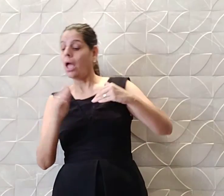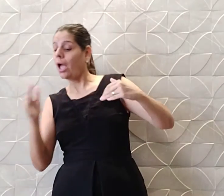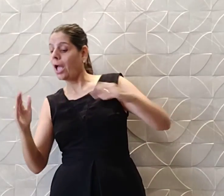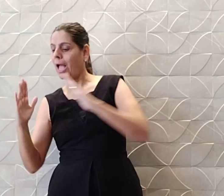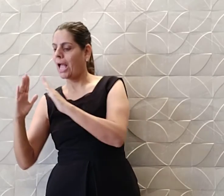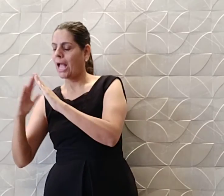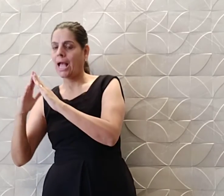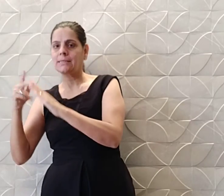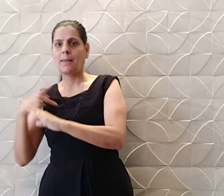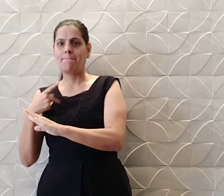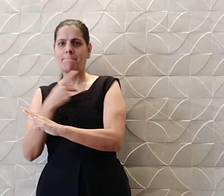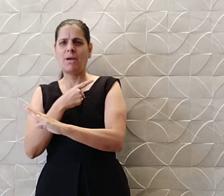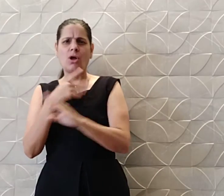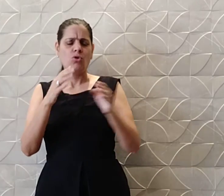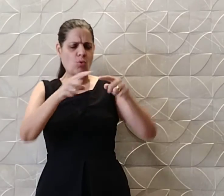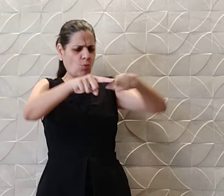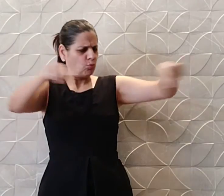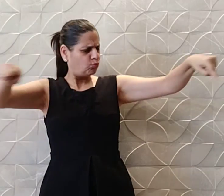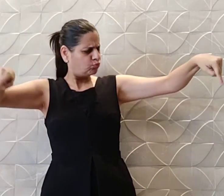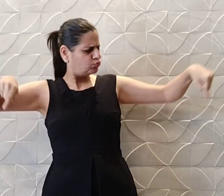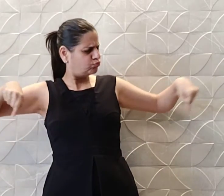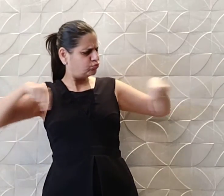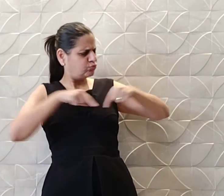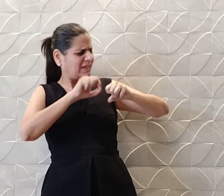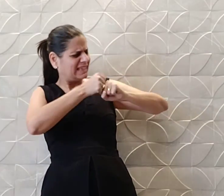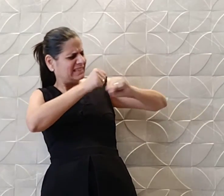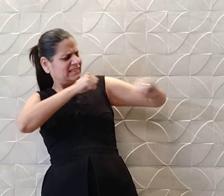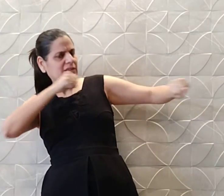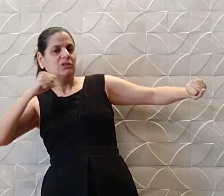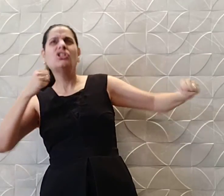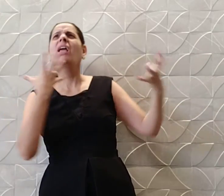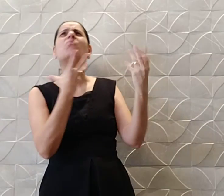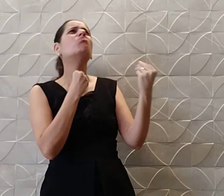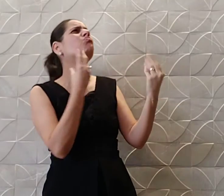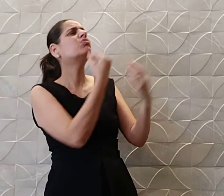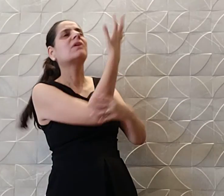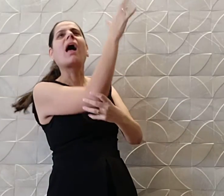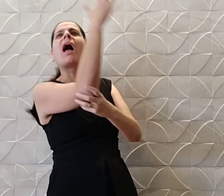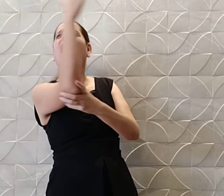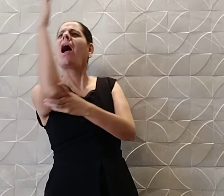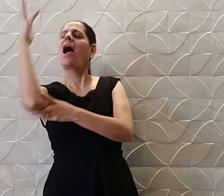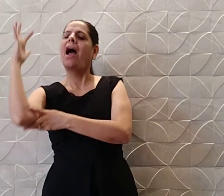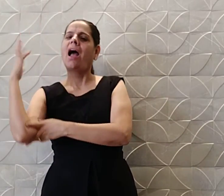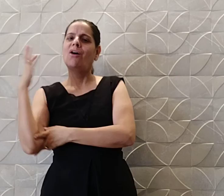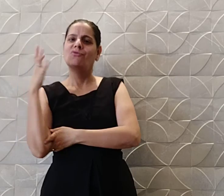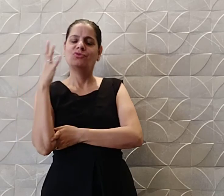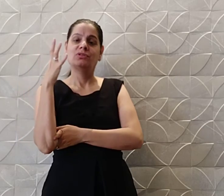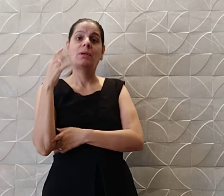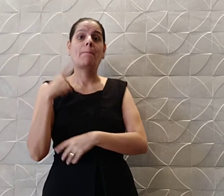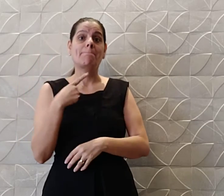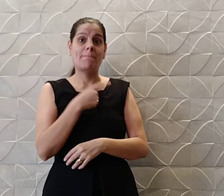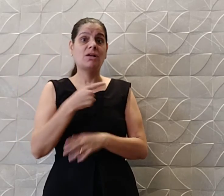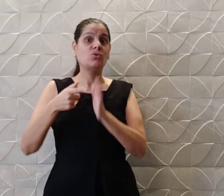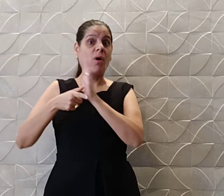Um lote imenso, com muitas árvores frutíferas. E o pastor anterior a mim era o reverendo